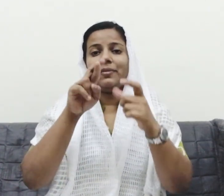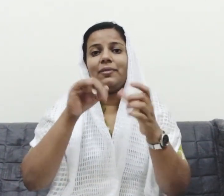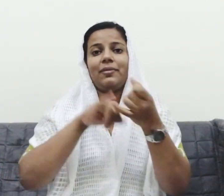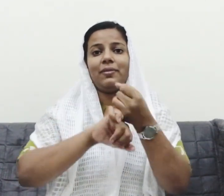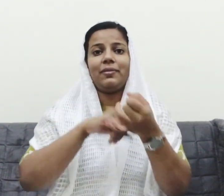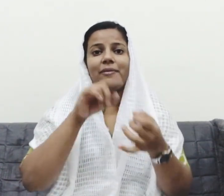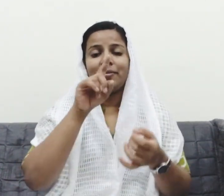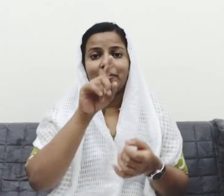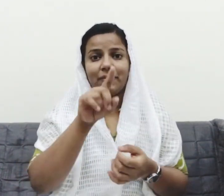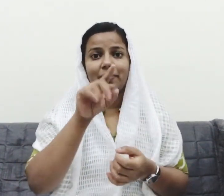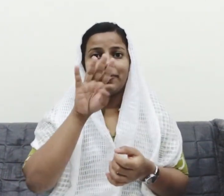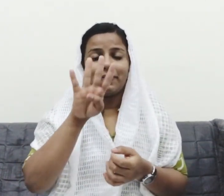14:24 വാക്യം,